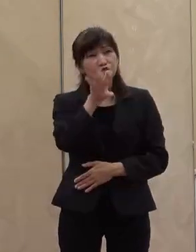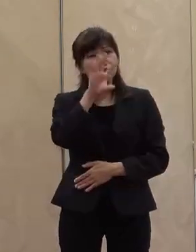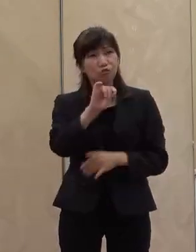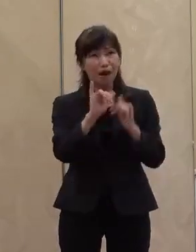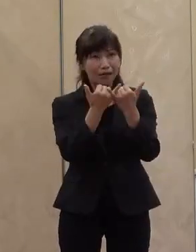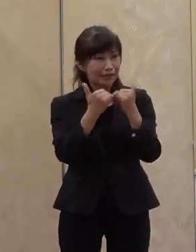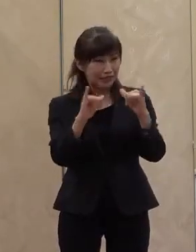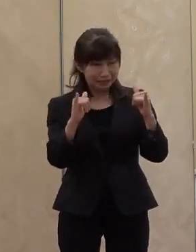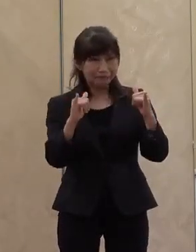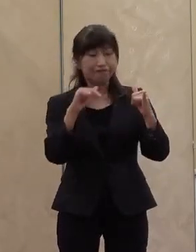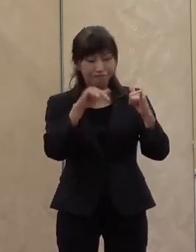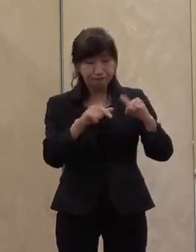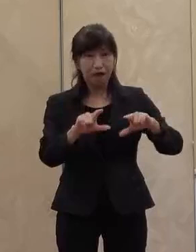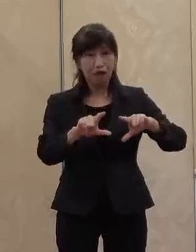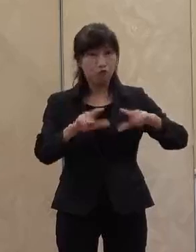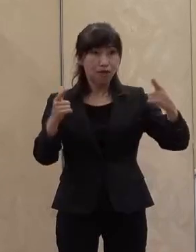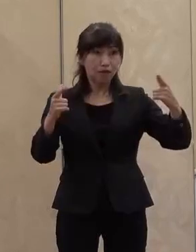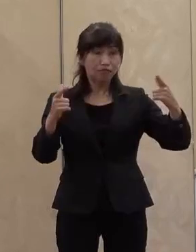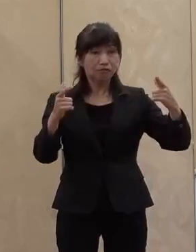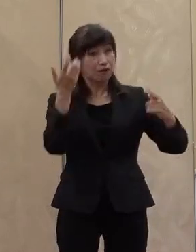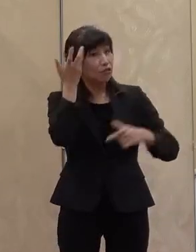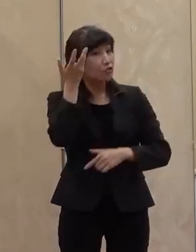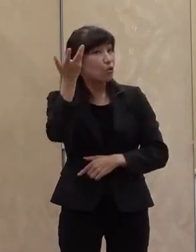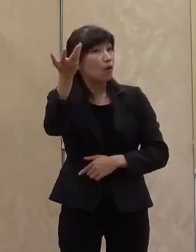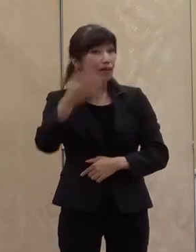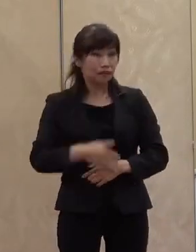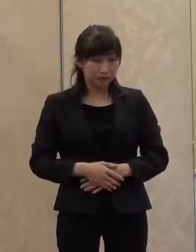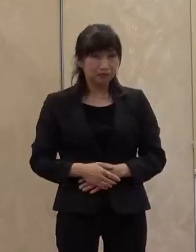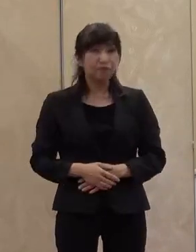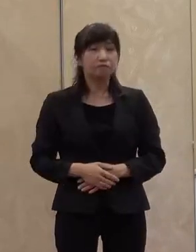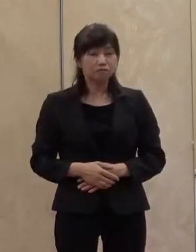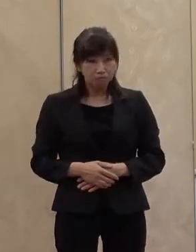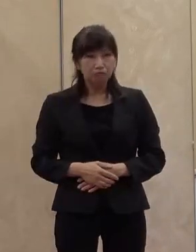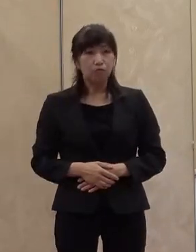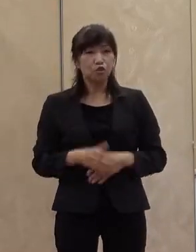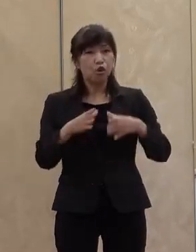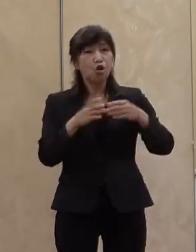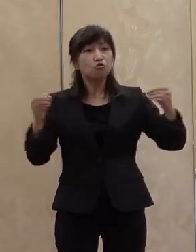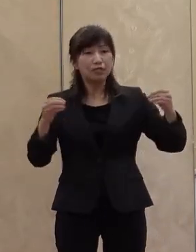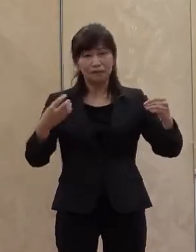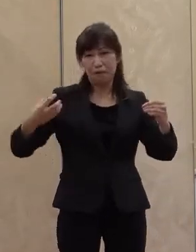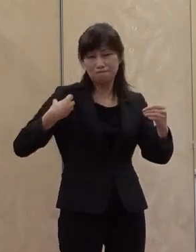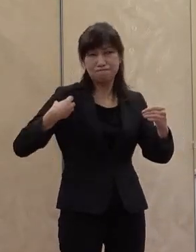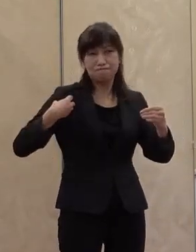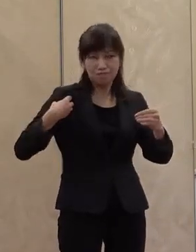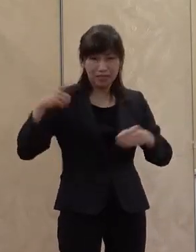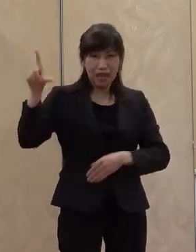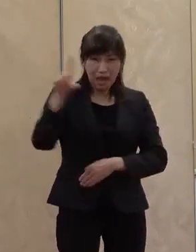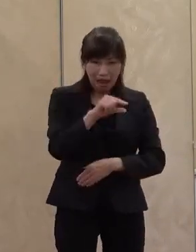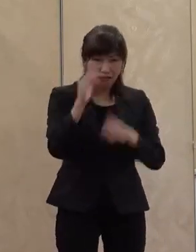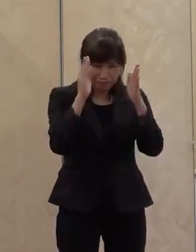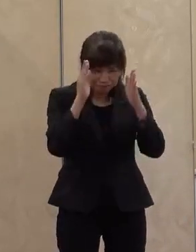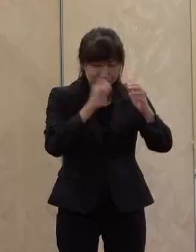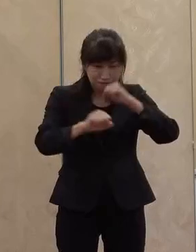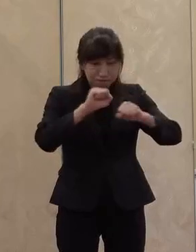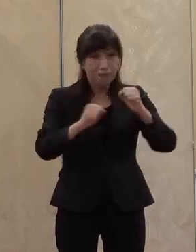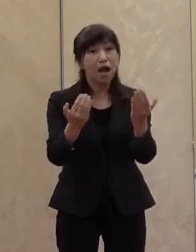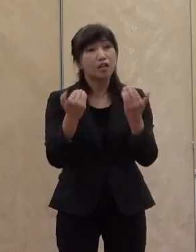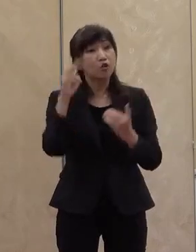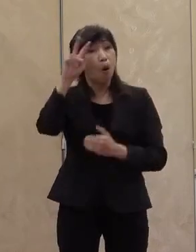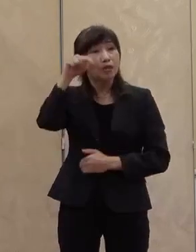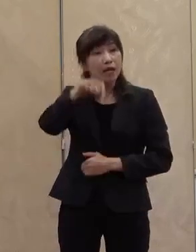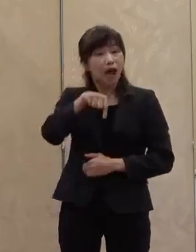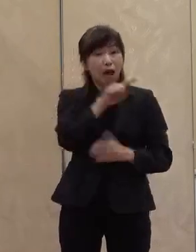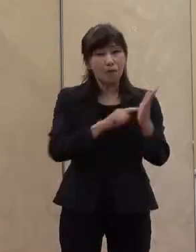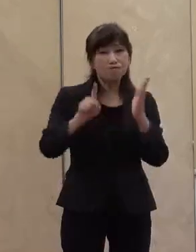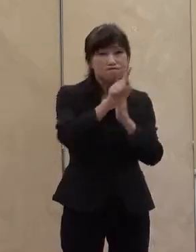という想定をしています。もちろんこれは国家を挙げて減らしていかなきゃいけないわけですけど、 大阪としてもこれ率先して対策を取っていかなきゃいけない